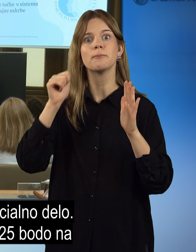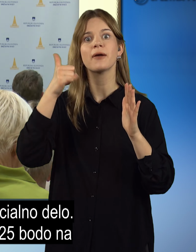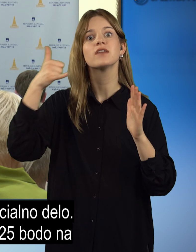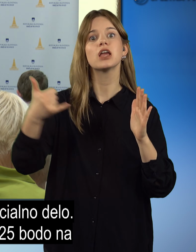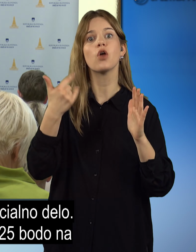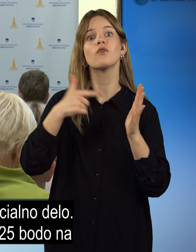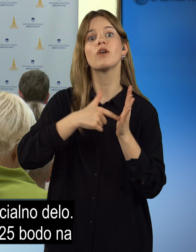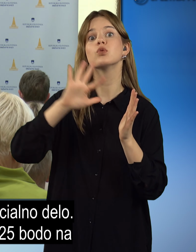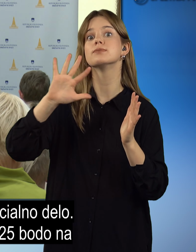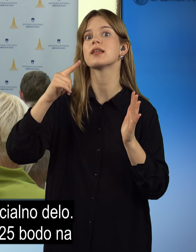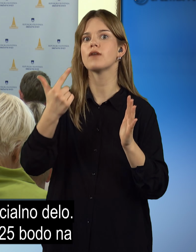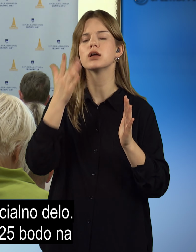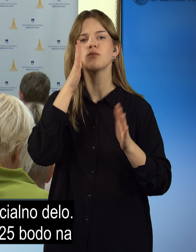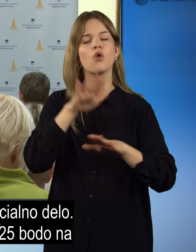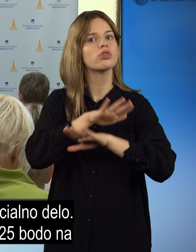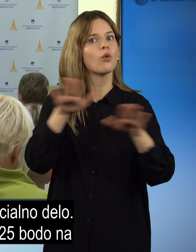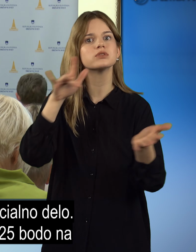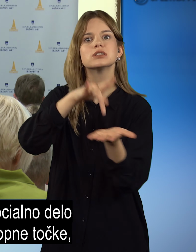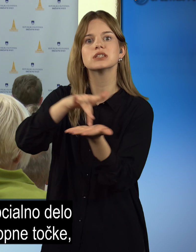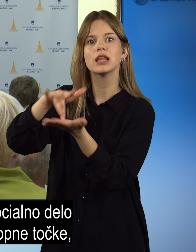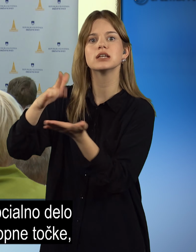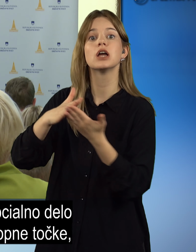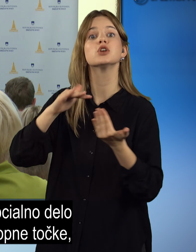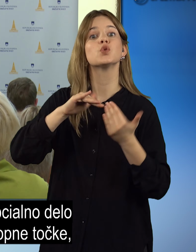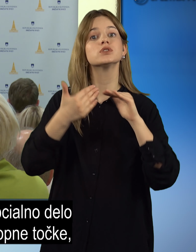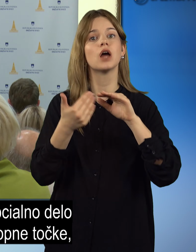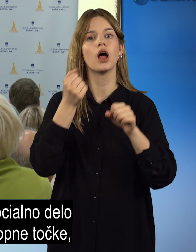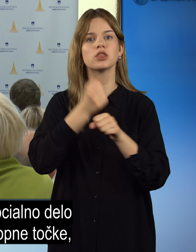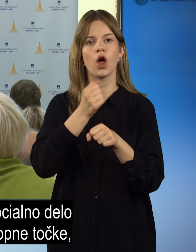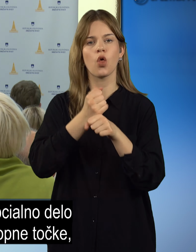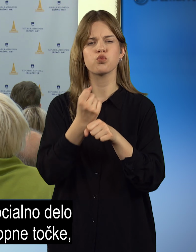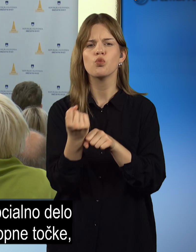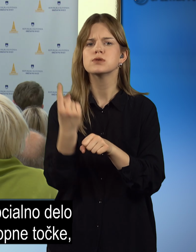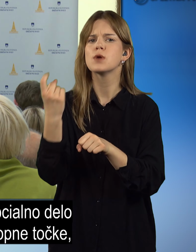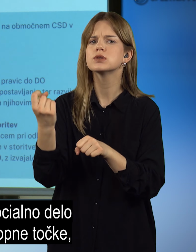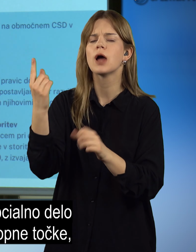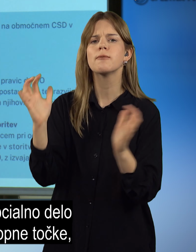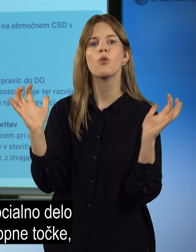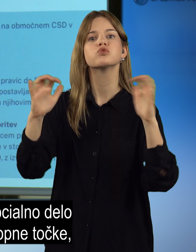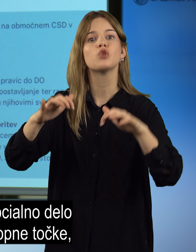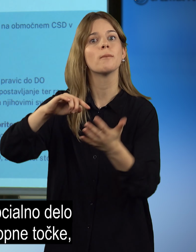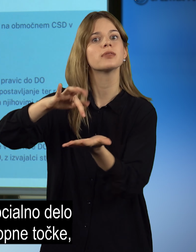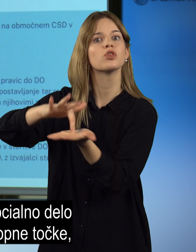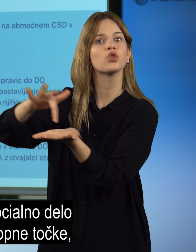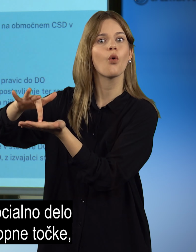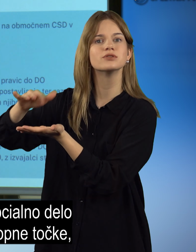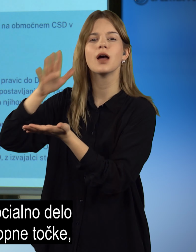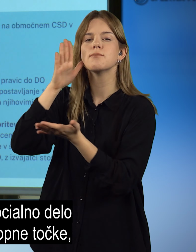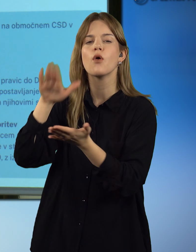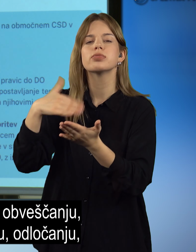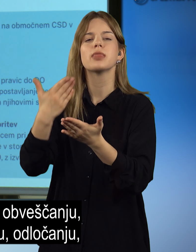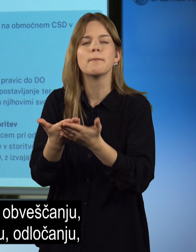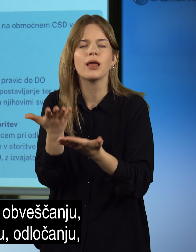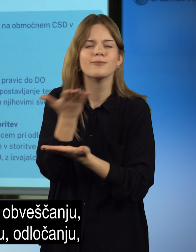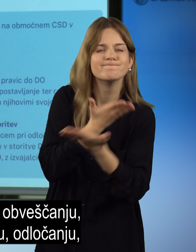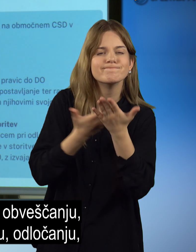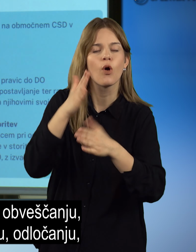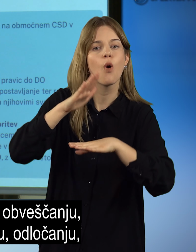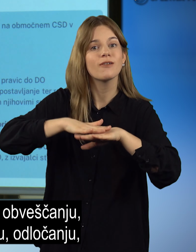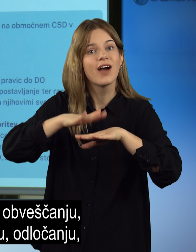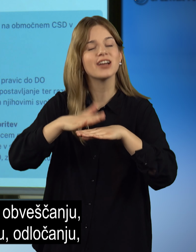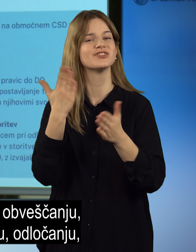januarjem 2025 bodo na vseh centrih za socialno delo vzpostavljene vstopne točke, ki